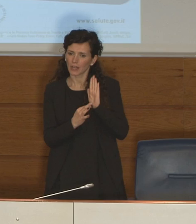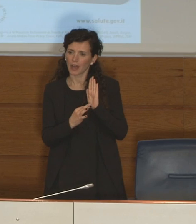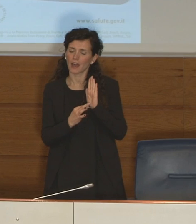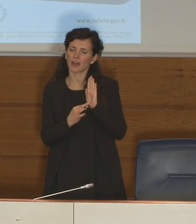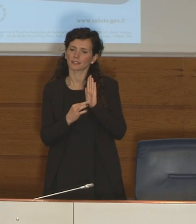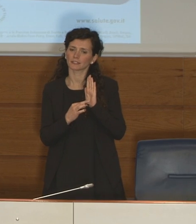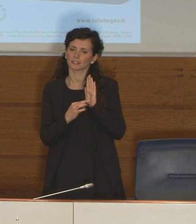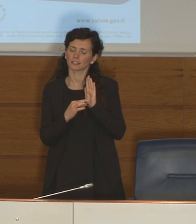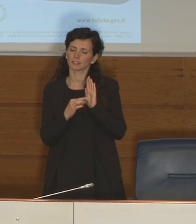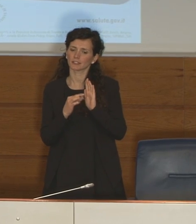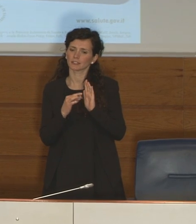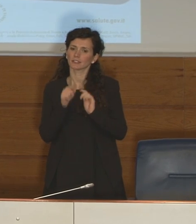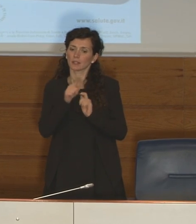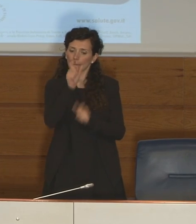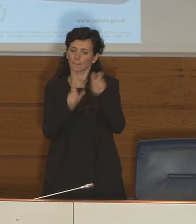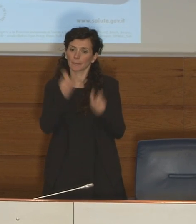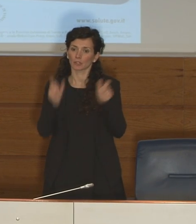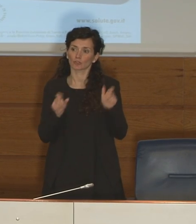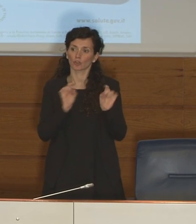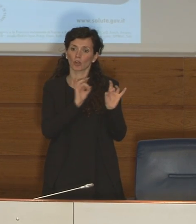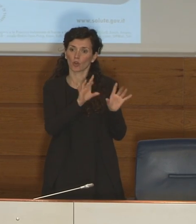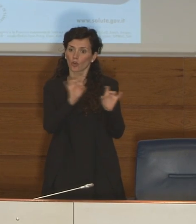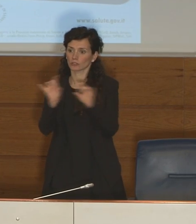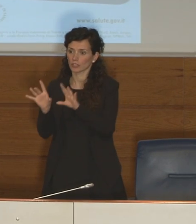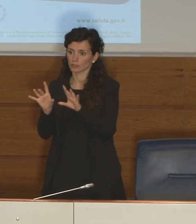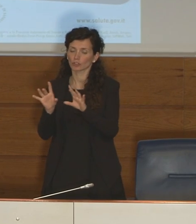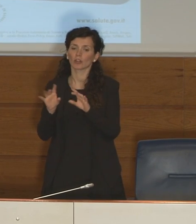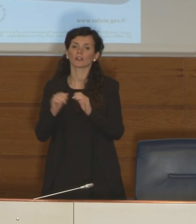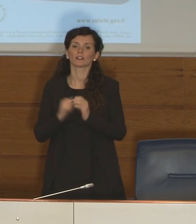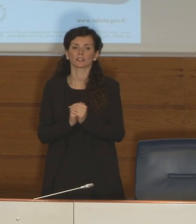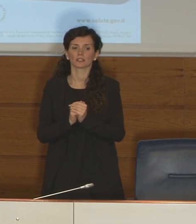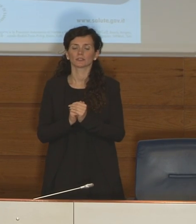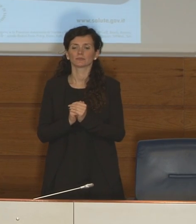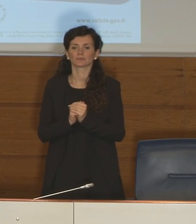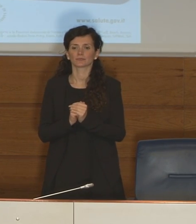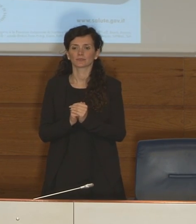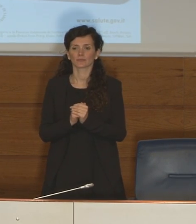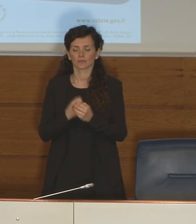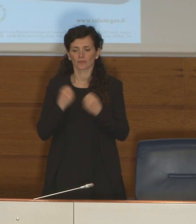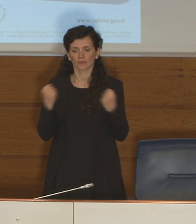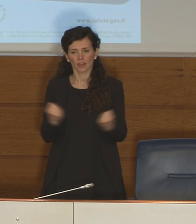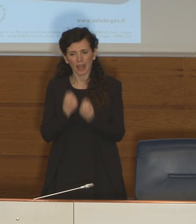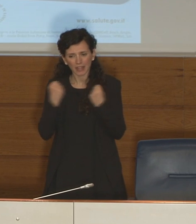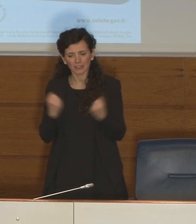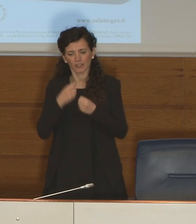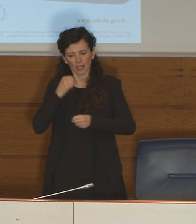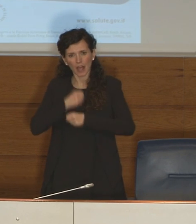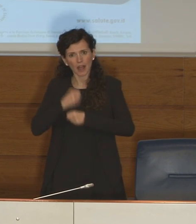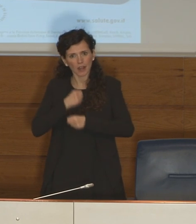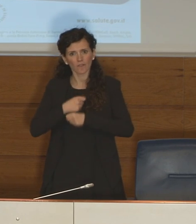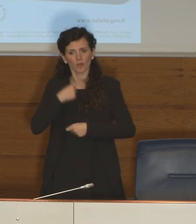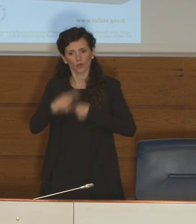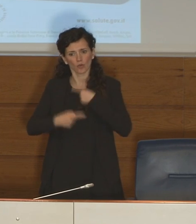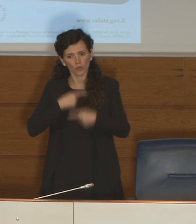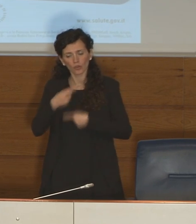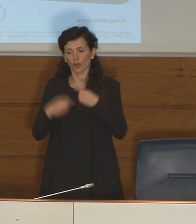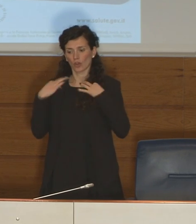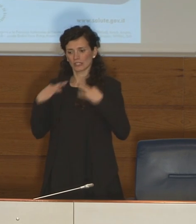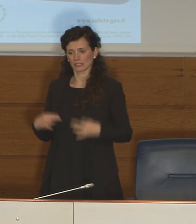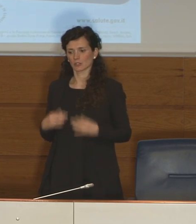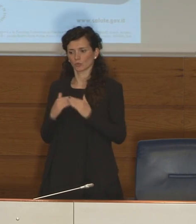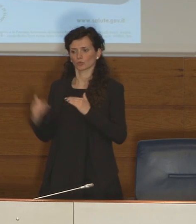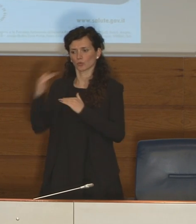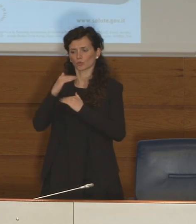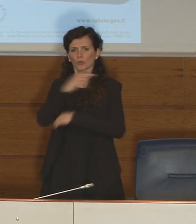persone contagiate prosegue l'attività da parte di riscontro da parte istituto superiore